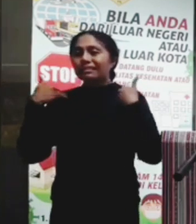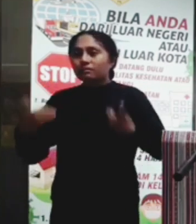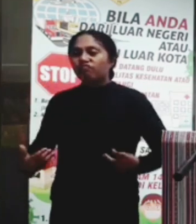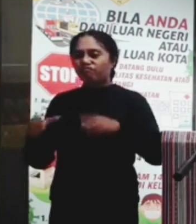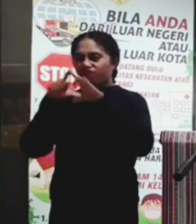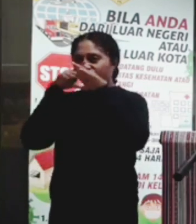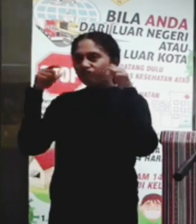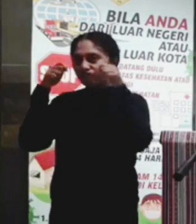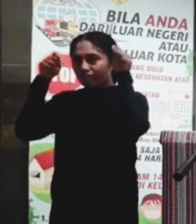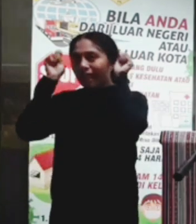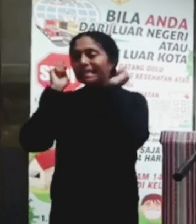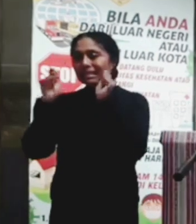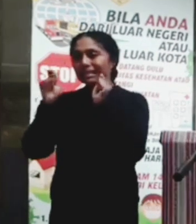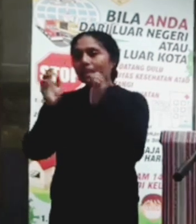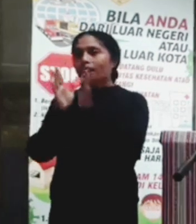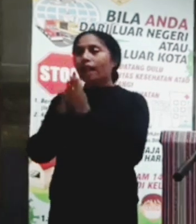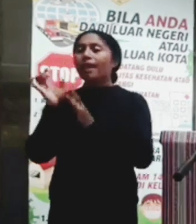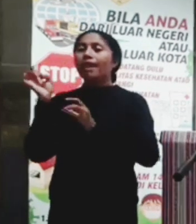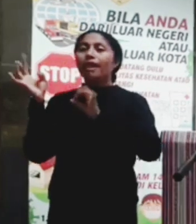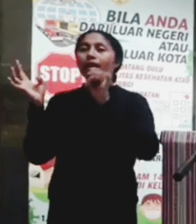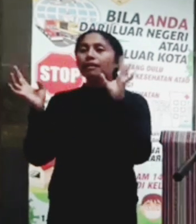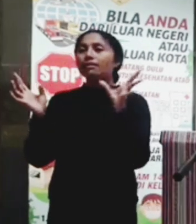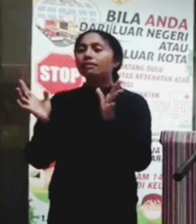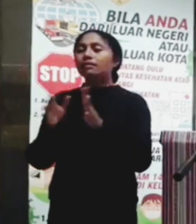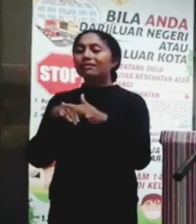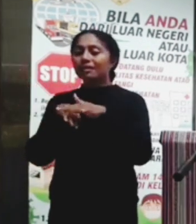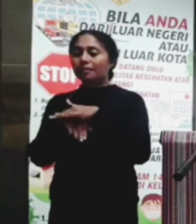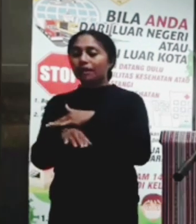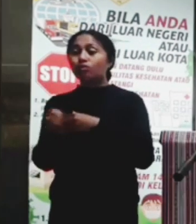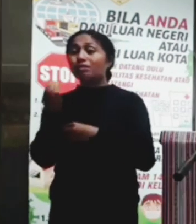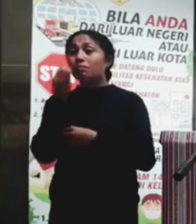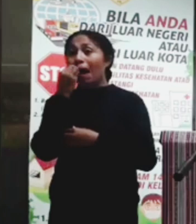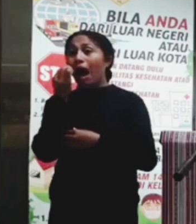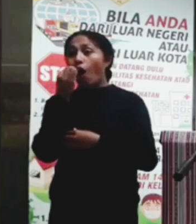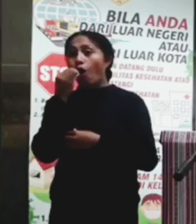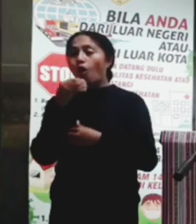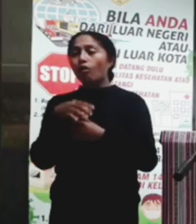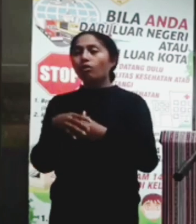Master dan sebagainya termasuk sembako